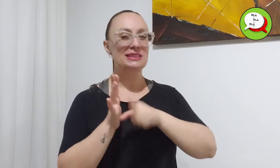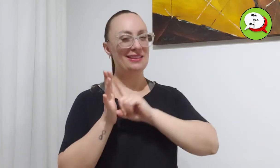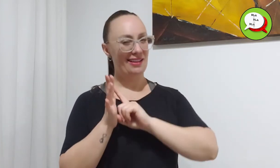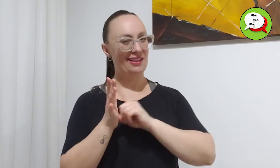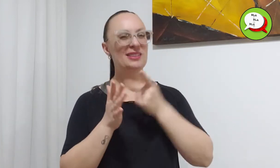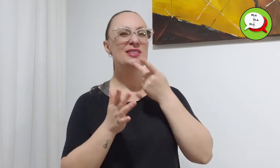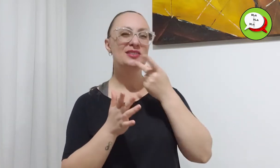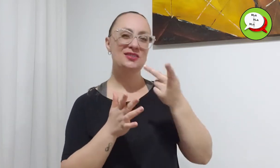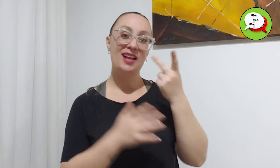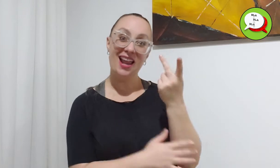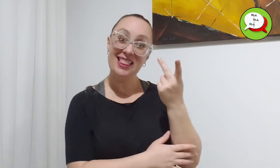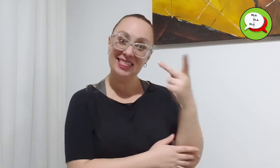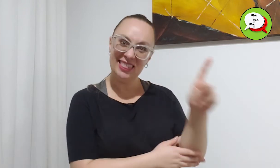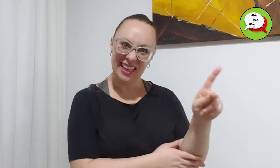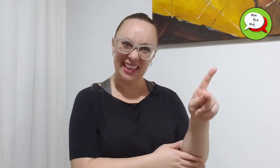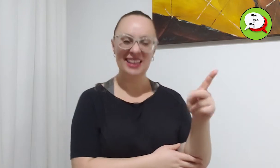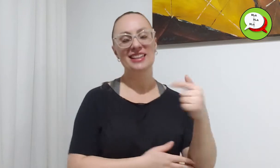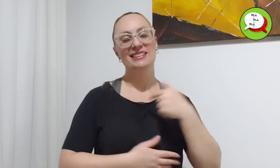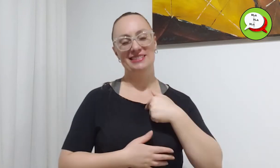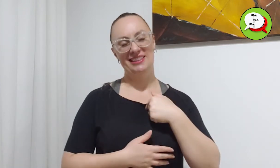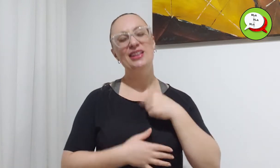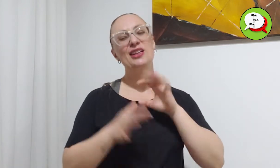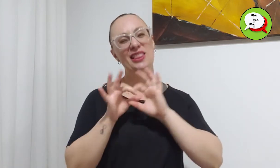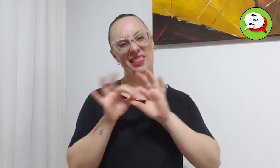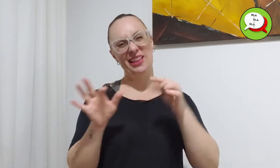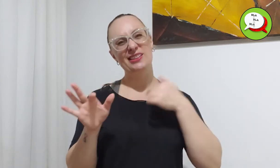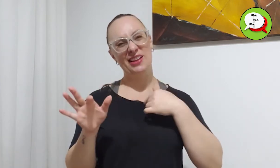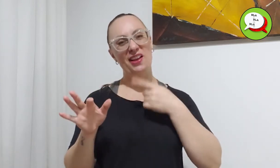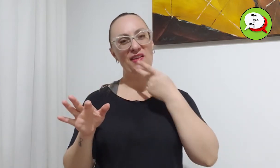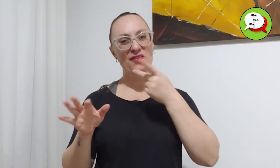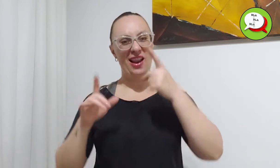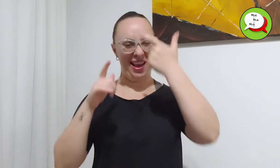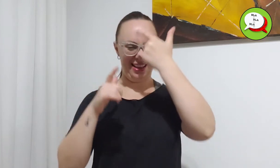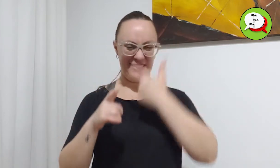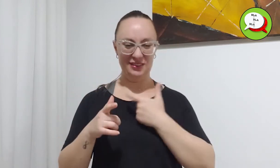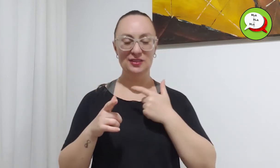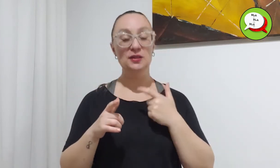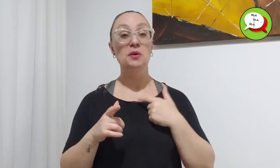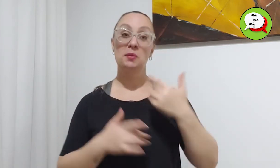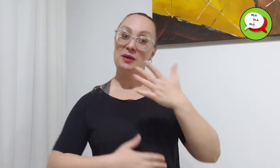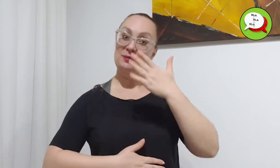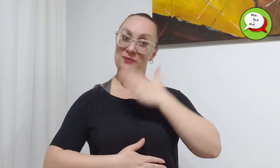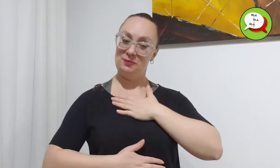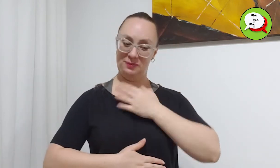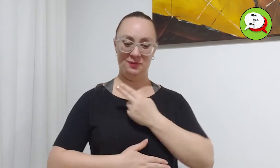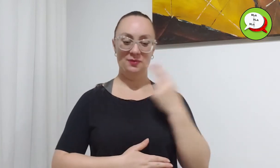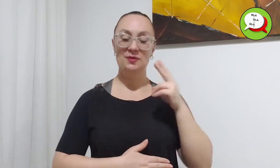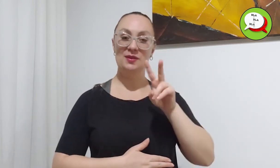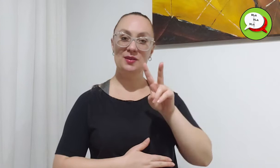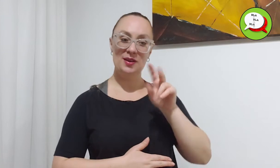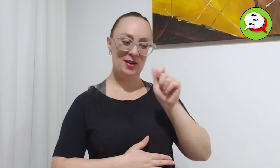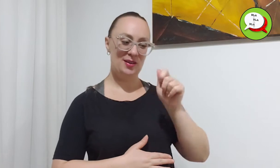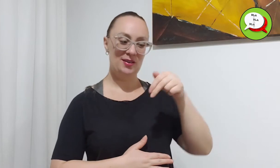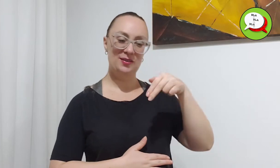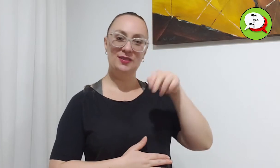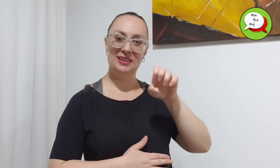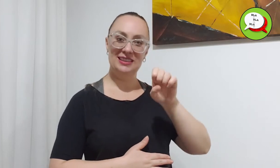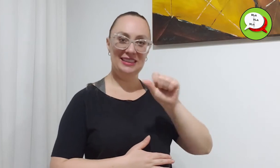Mas antes de falar do professor Alex, deixa eu falar um pouquinho de mim. Eu sou a Vanessa e esse é o